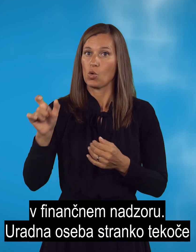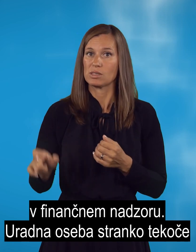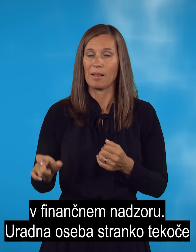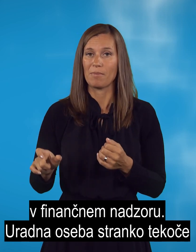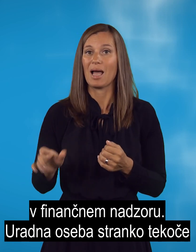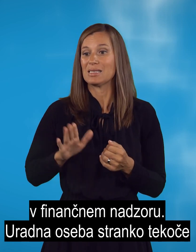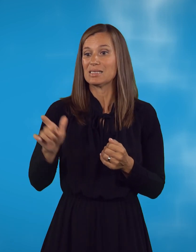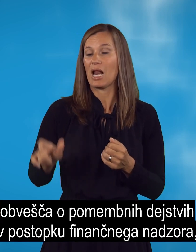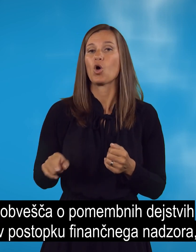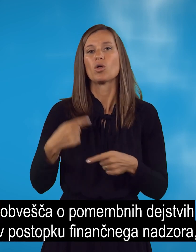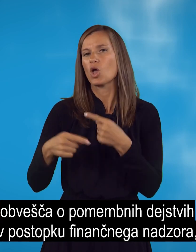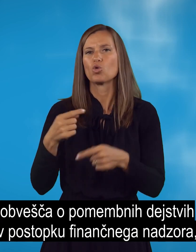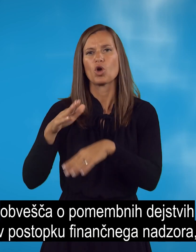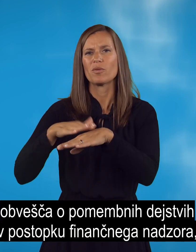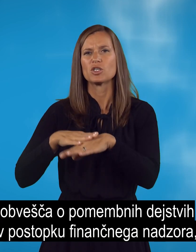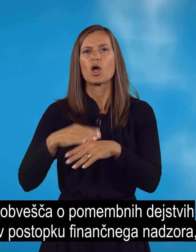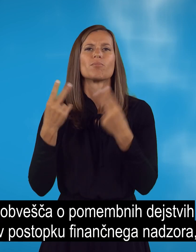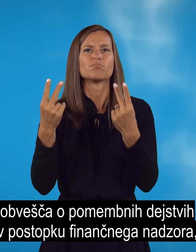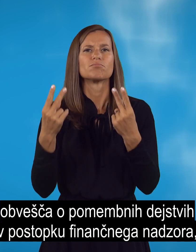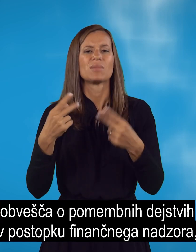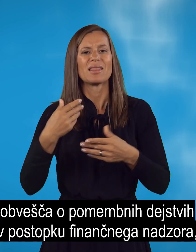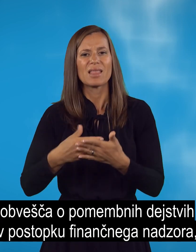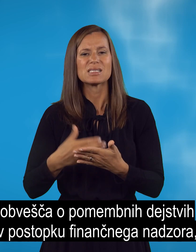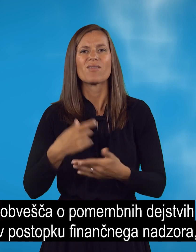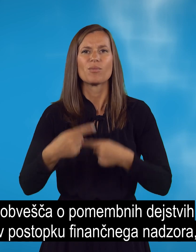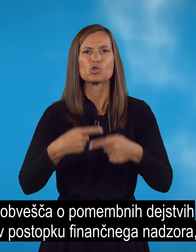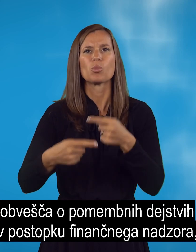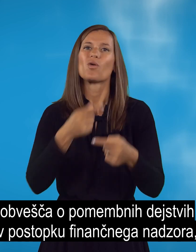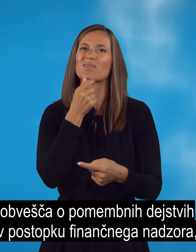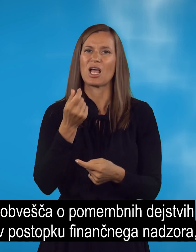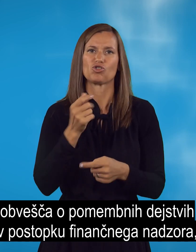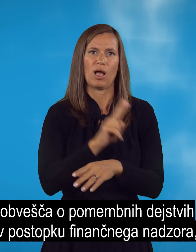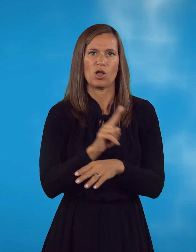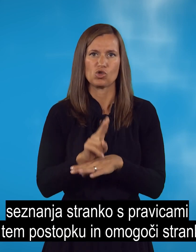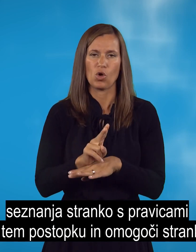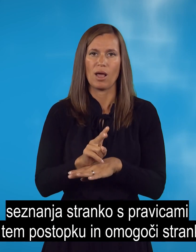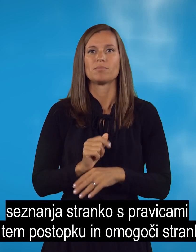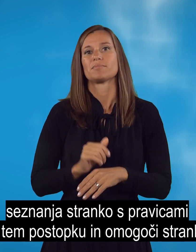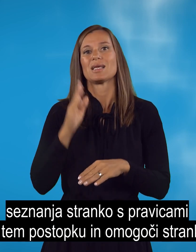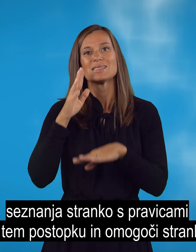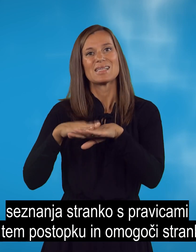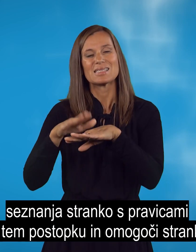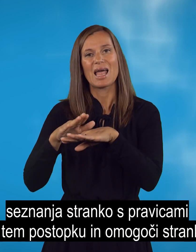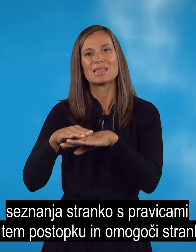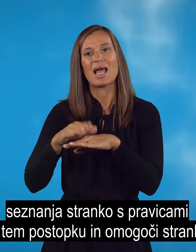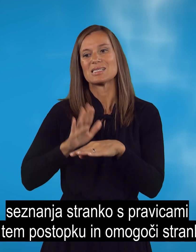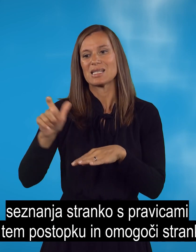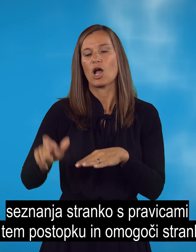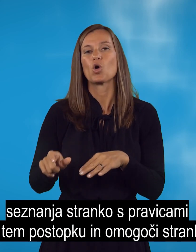stranko tekoče obvešča o pomembnih dejstvih v postopku finančnega nadzora, seznanja stranko s pravicami v tem